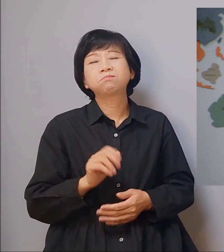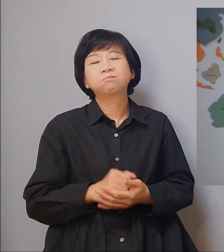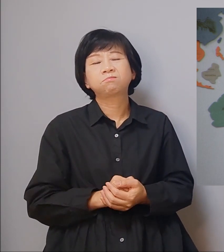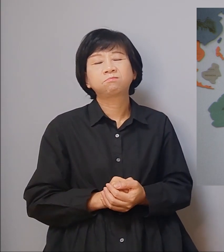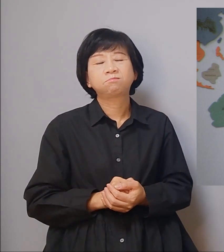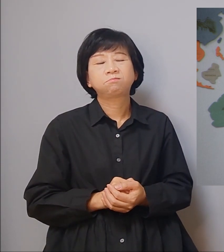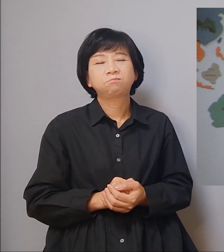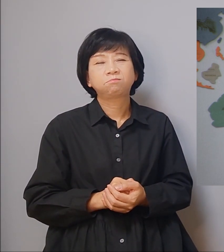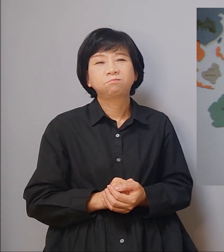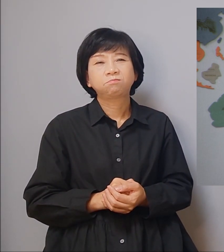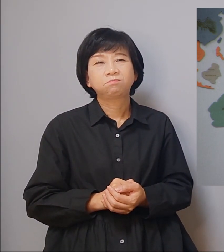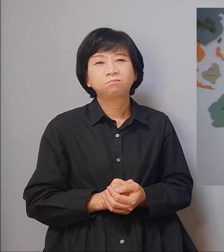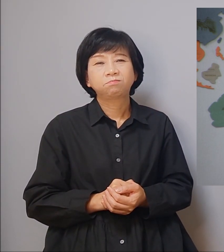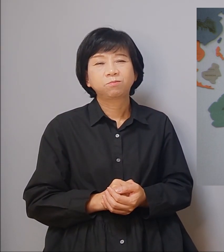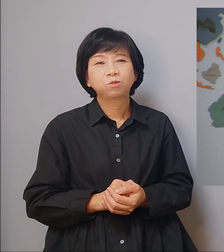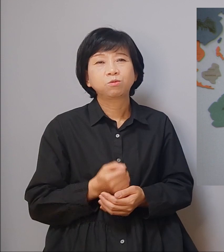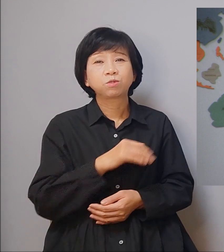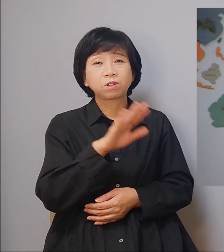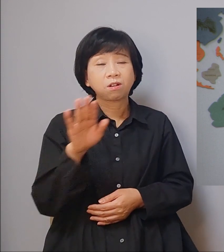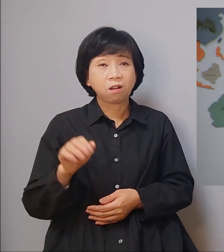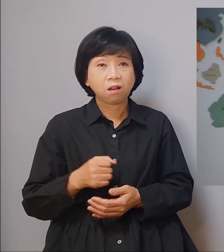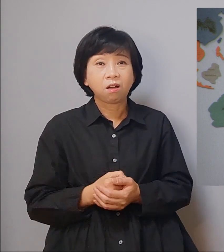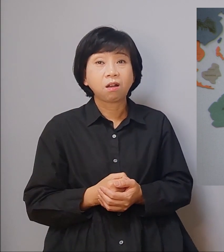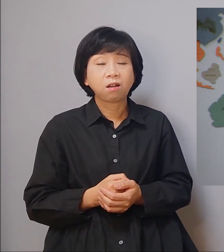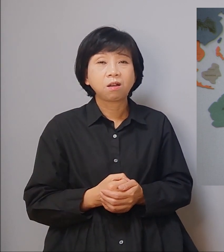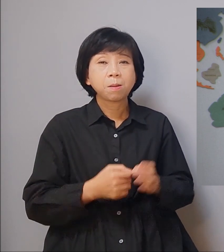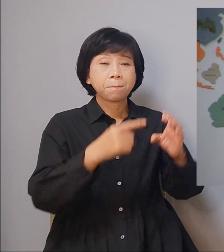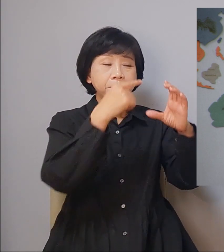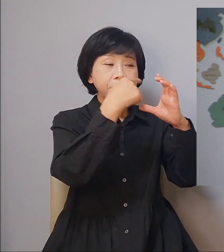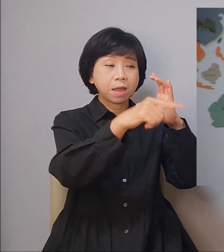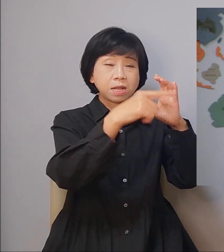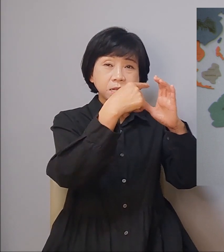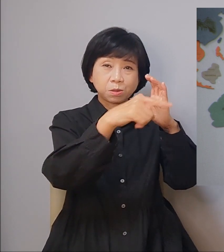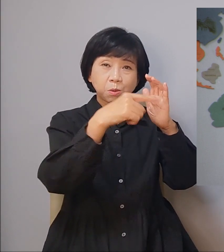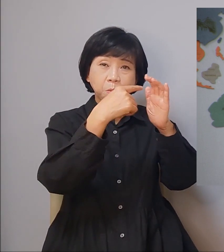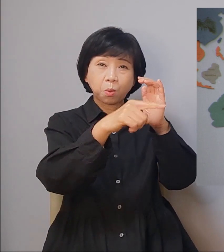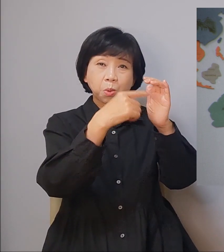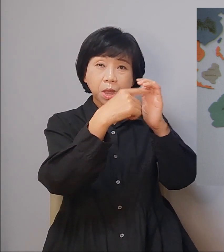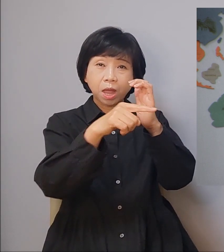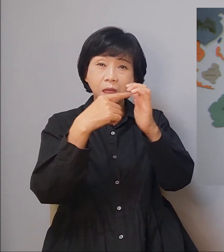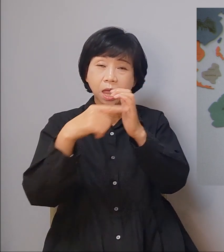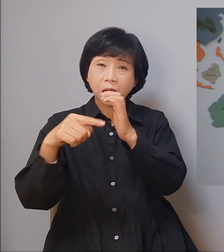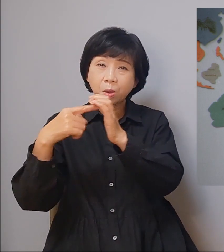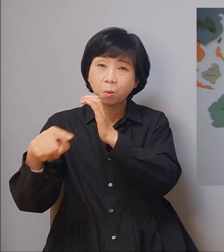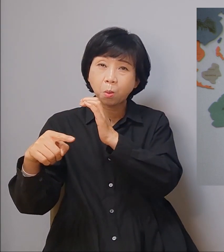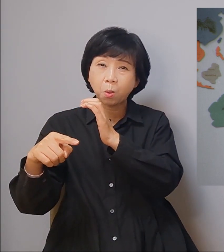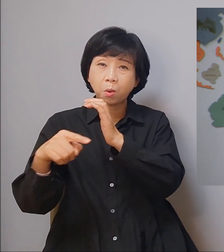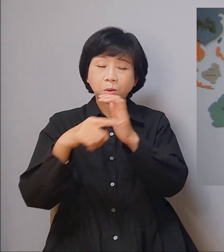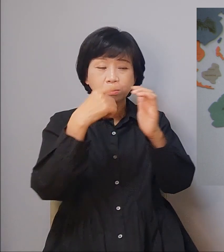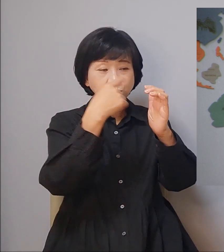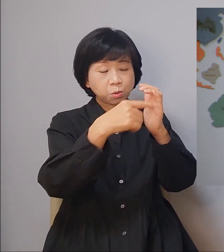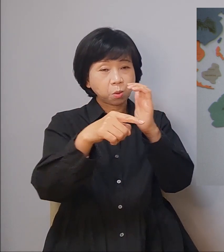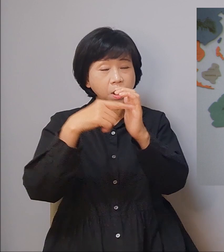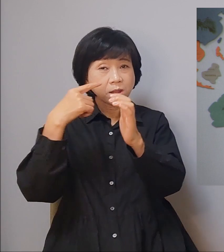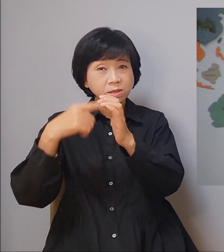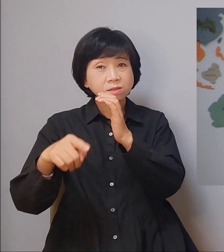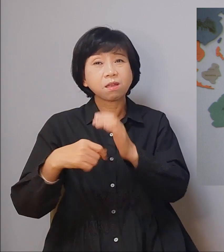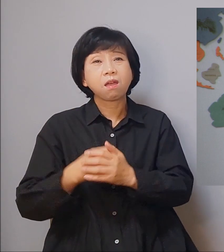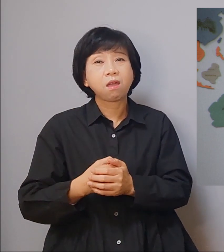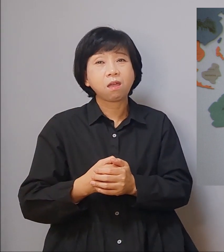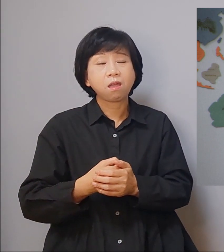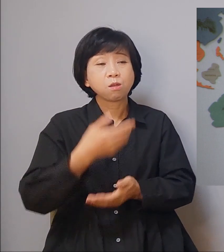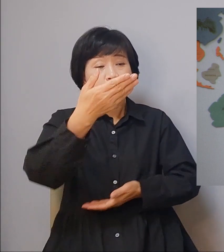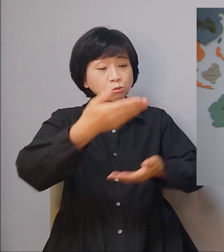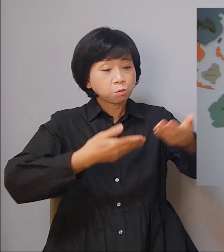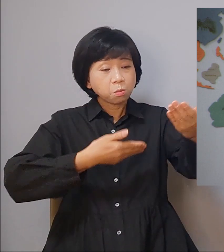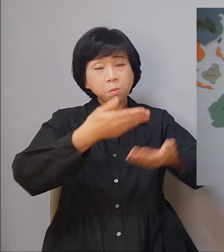연락이 없으면 우리가 이메일도 때로는 막 연락을 보내는데 이 소식이 아무것도